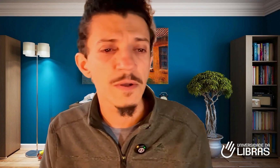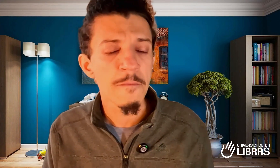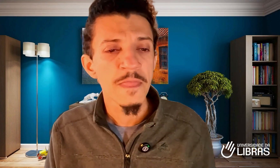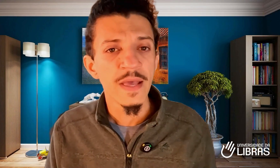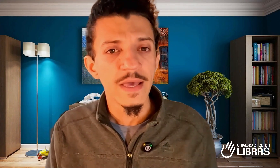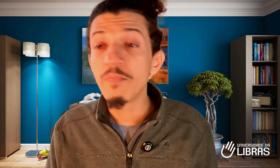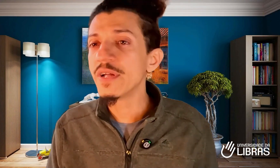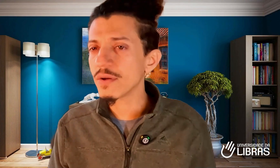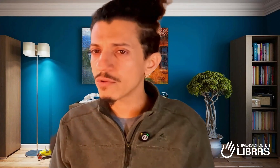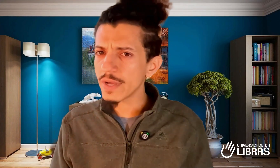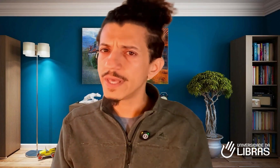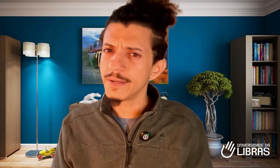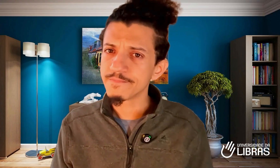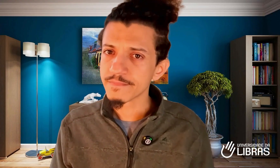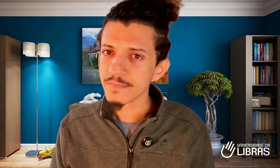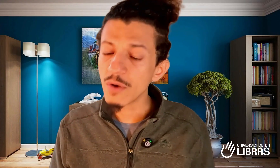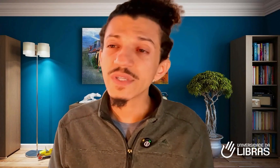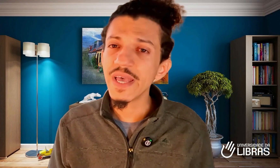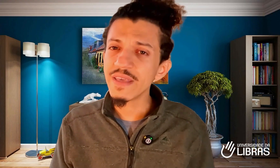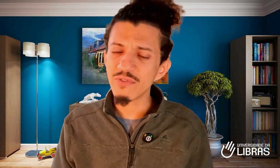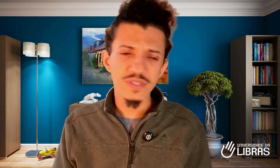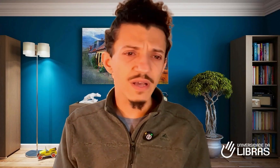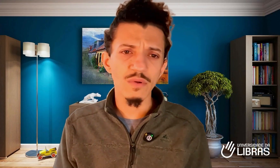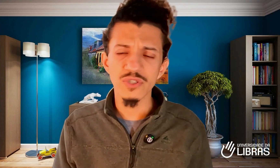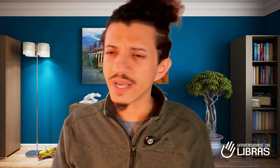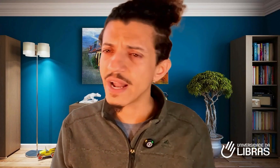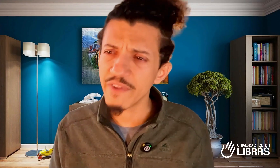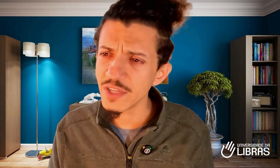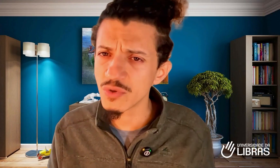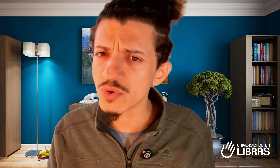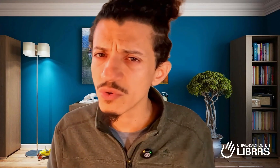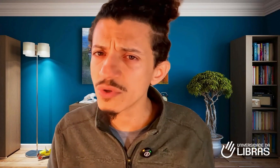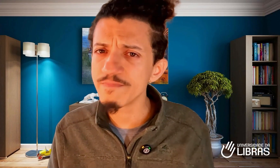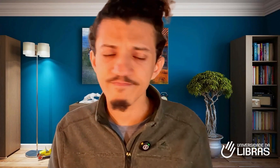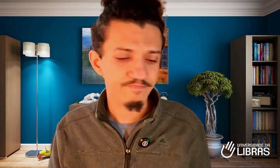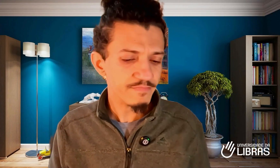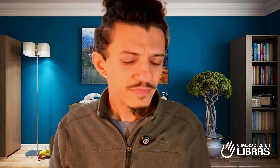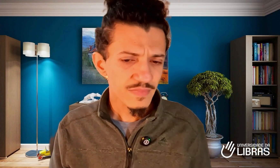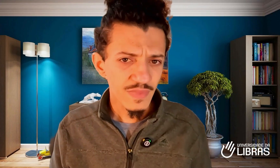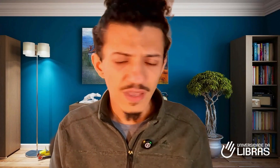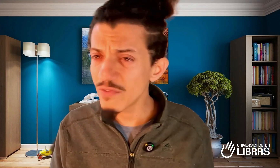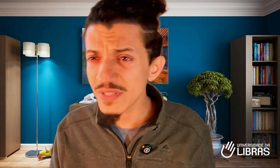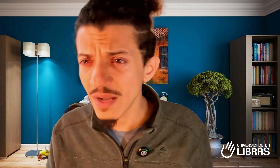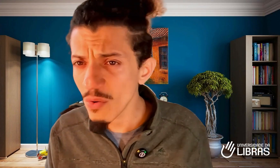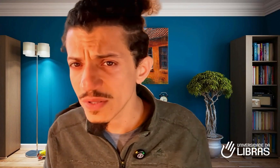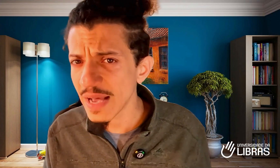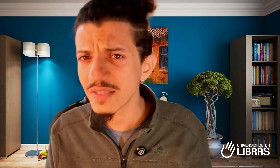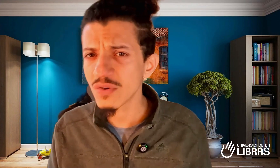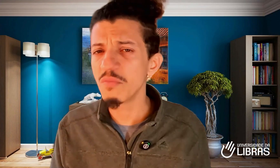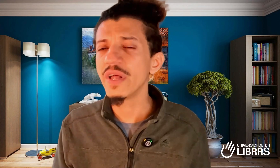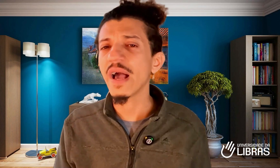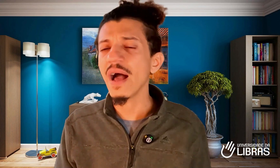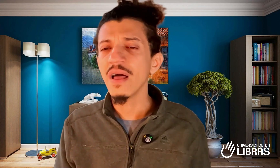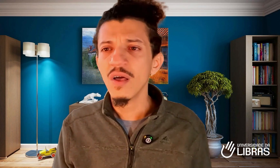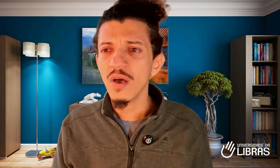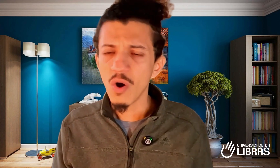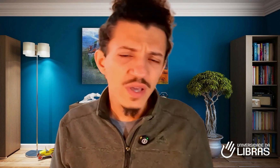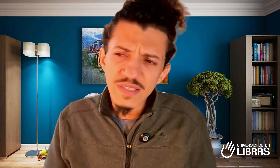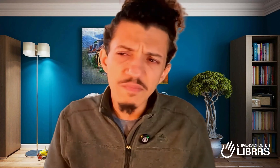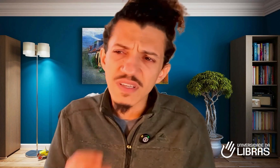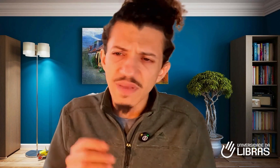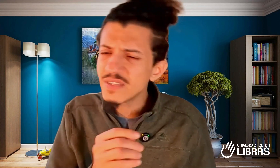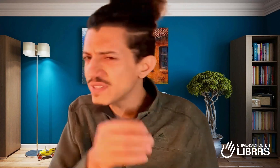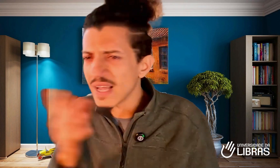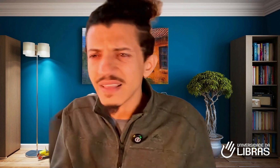surdos. E por isso eu estou aqui. Eu sei que você, quando chega na frente do surdo e você não consegue se comunicar, ou